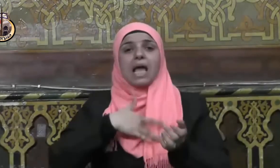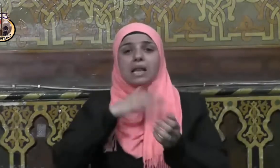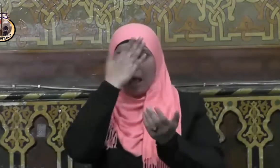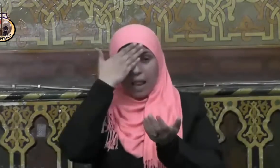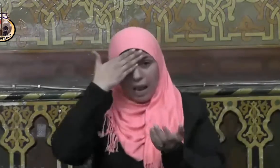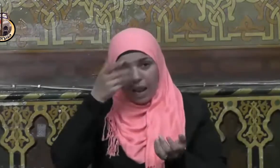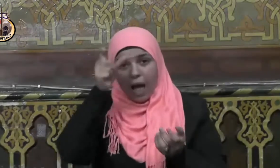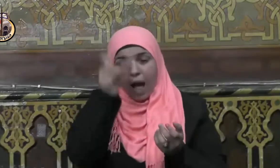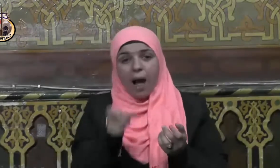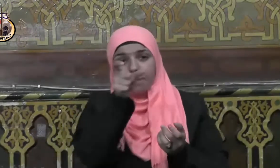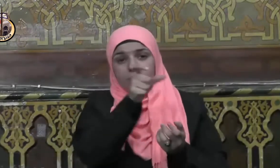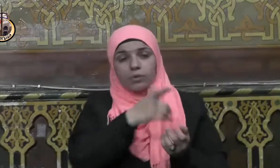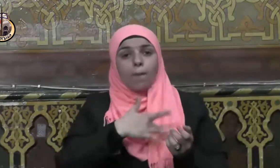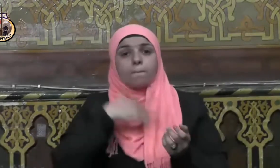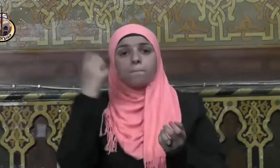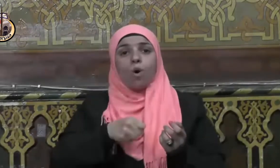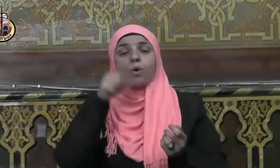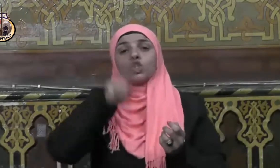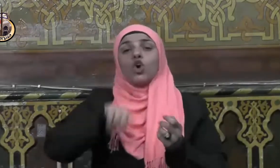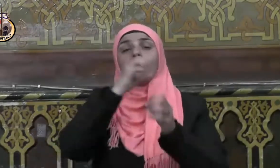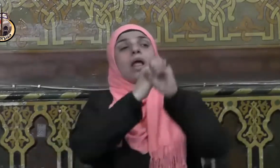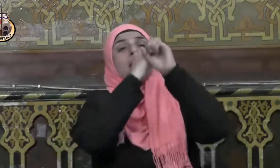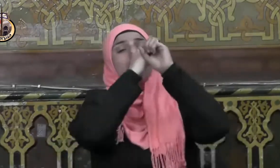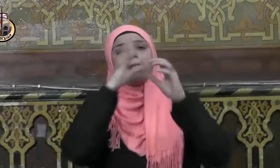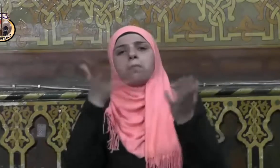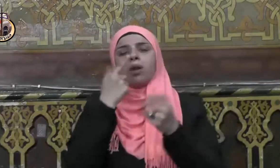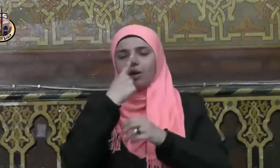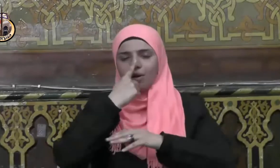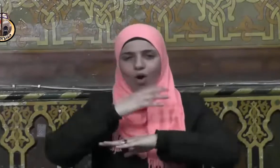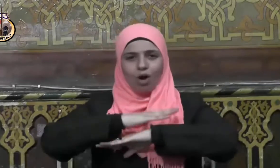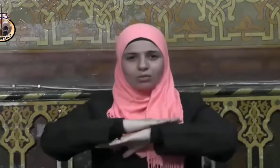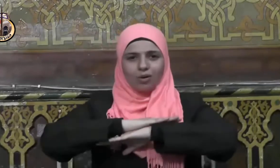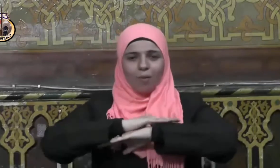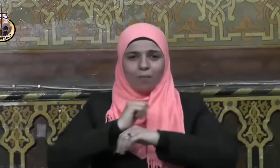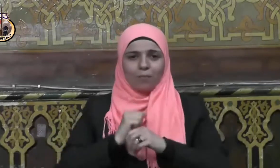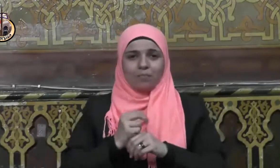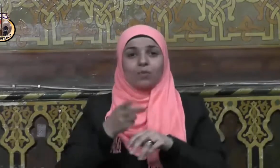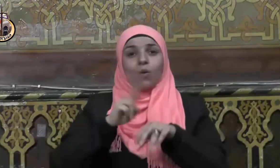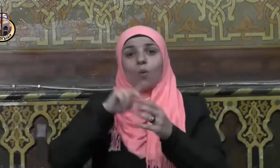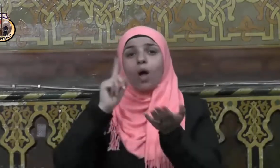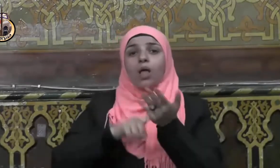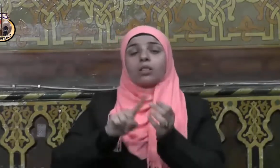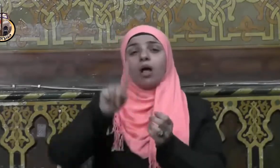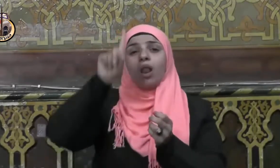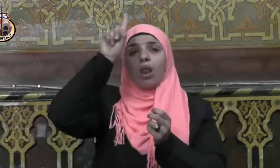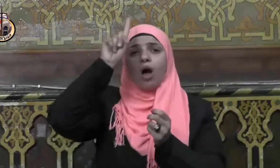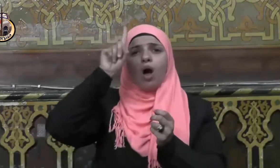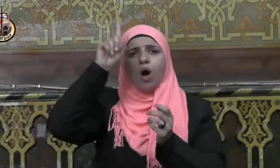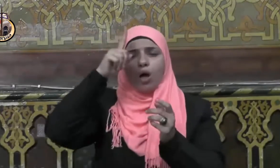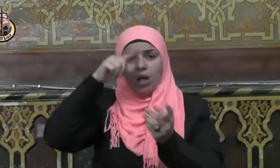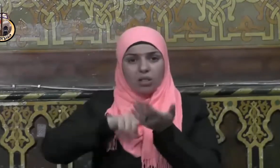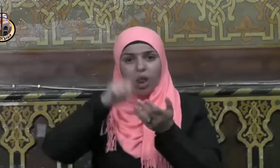القيامة من حسن الخلق، وإن الله يبغض الفاحش